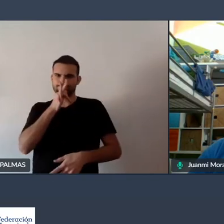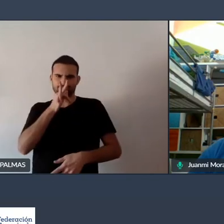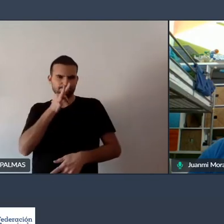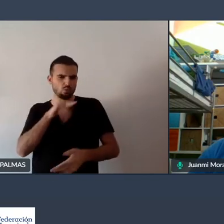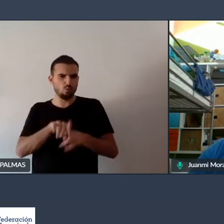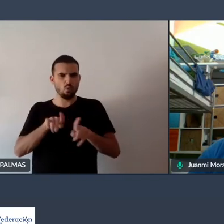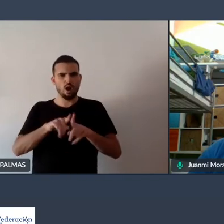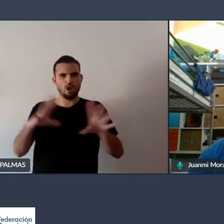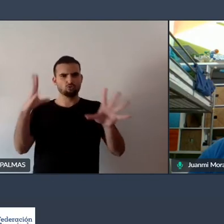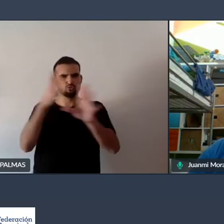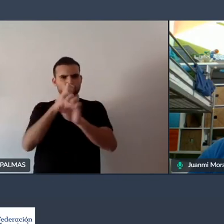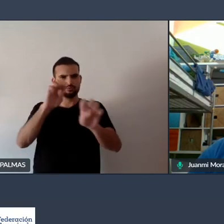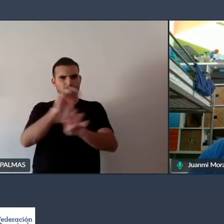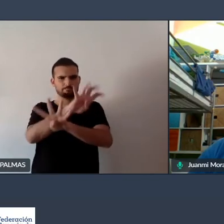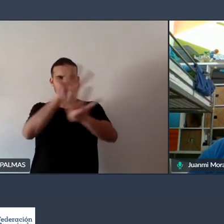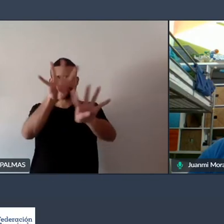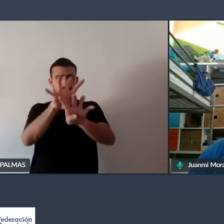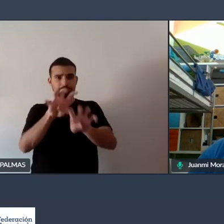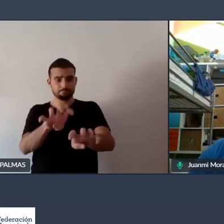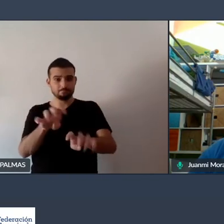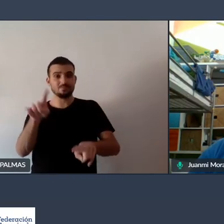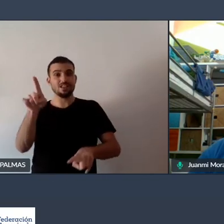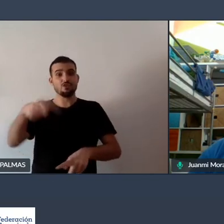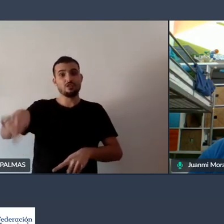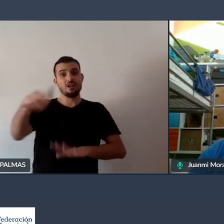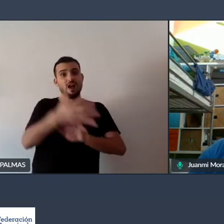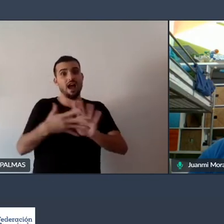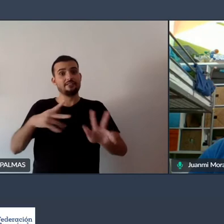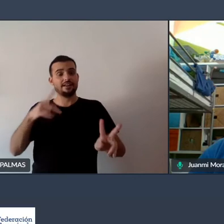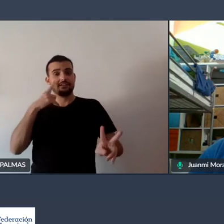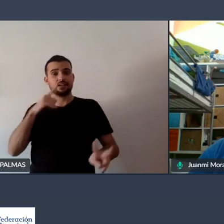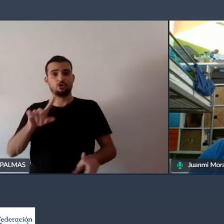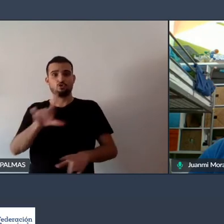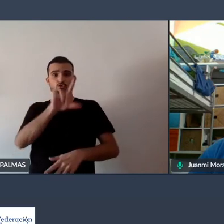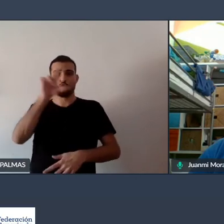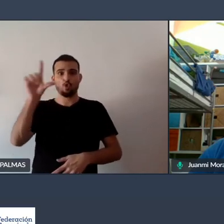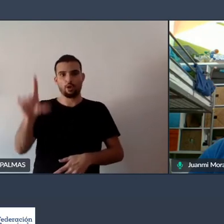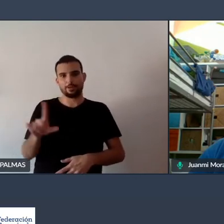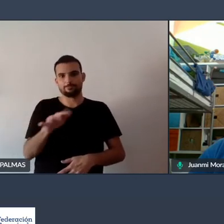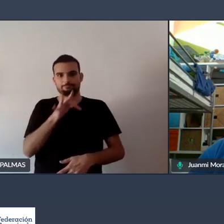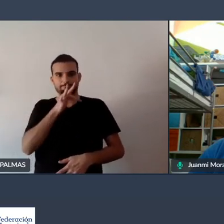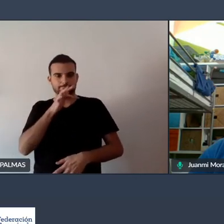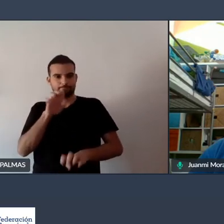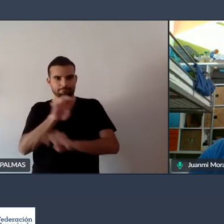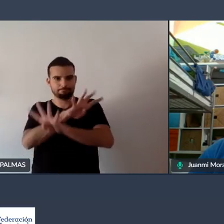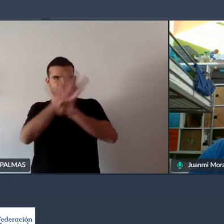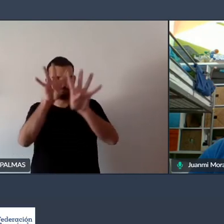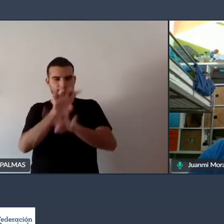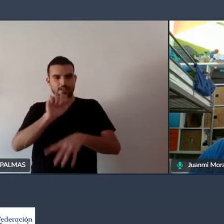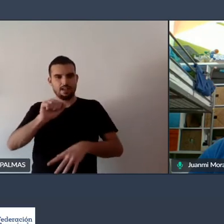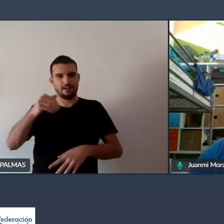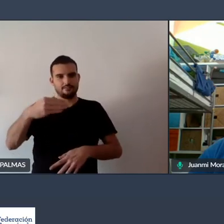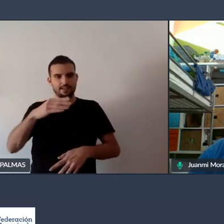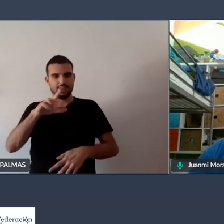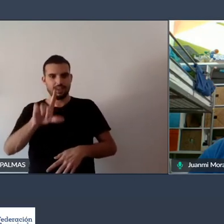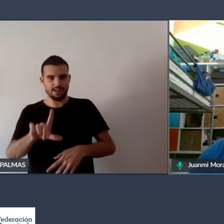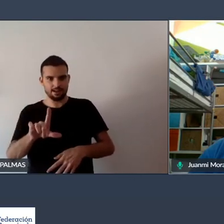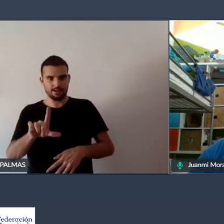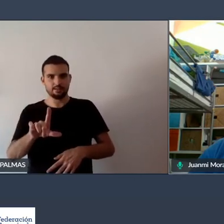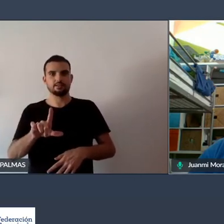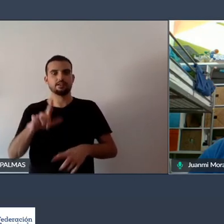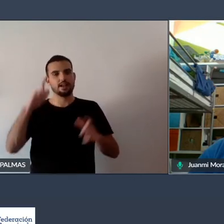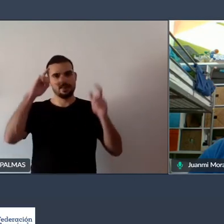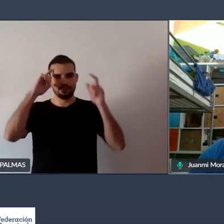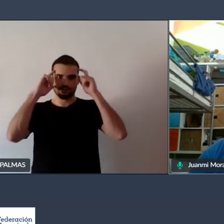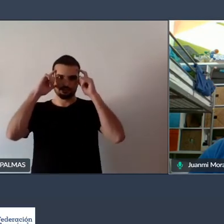correr ese riesgo. Hablaban de julio, pero no está muy claro. La ABL, la Asian League, que es donde la